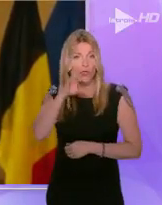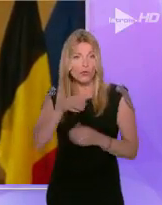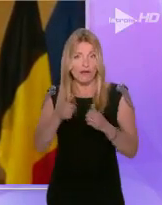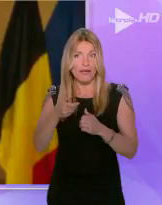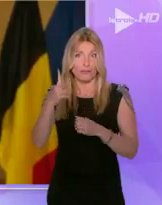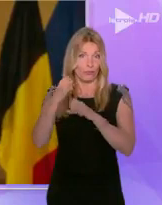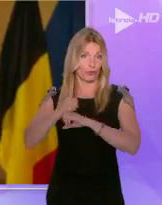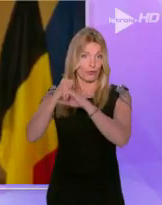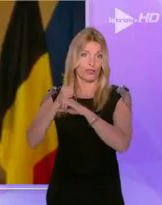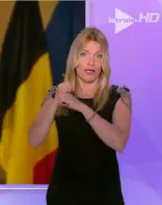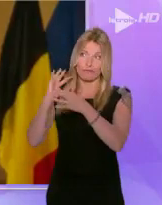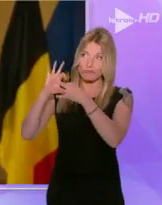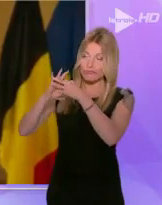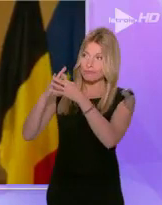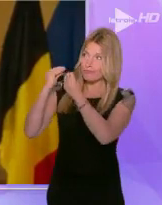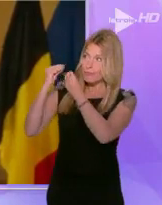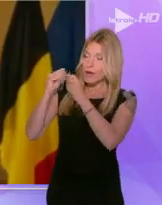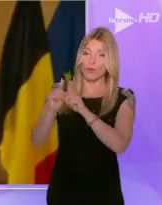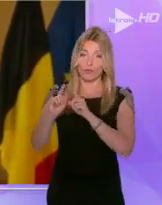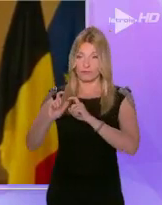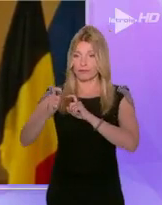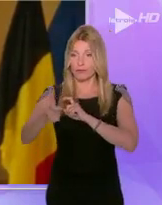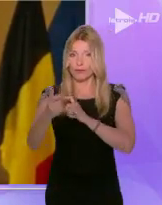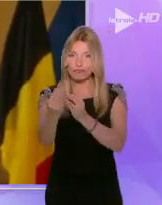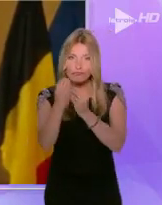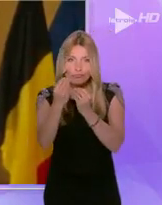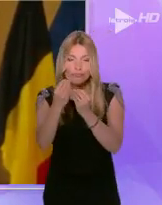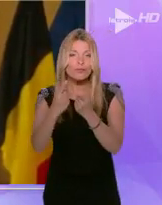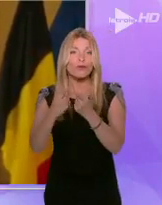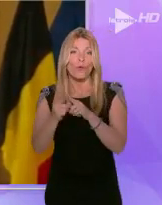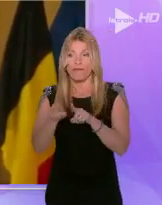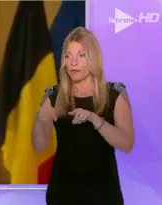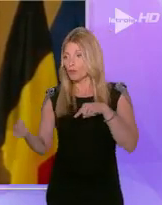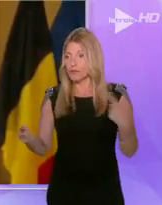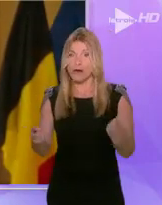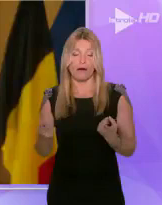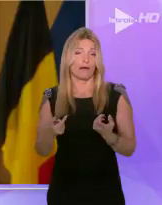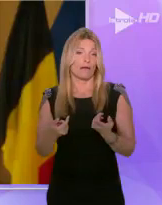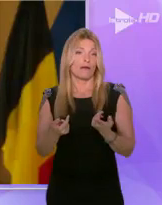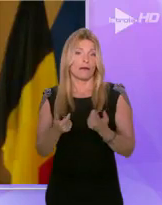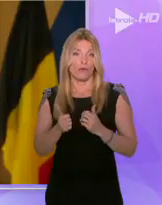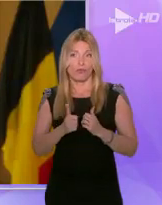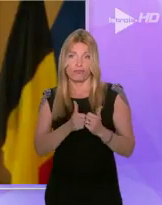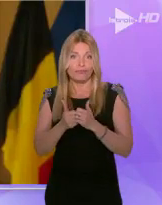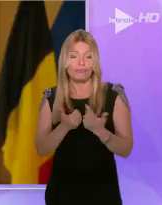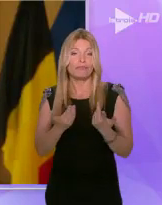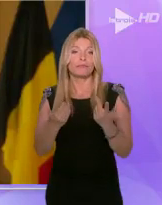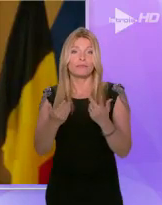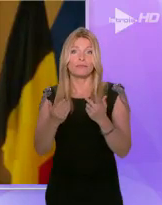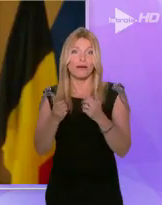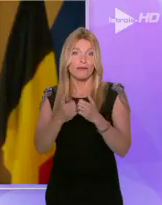précèdent, de ceux qui nous suivent, de nos voisins, de ceux que nous croyons parfois si